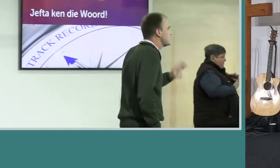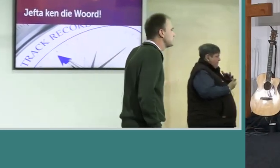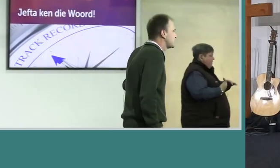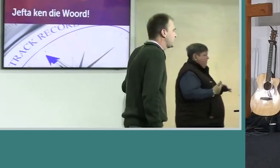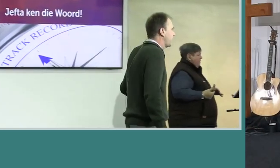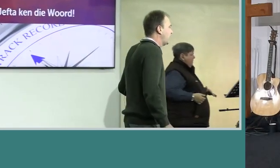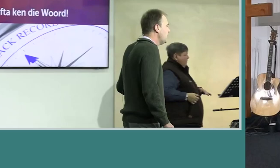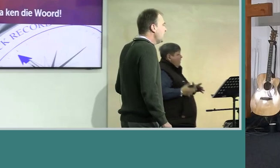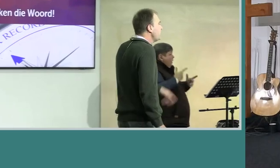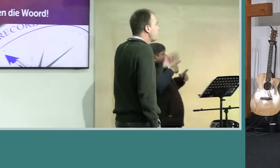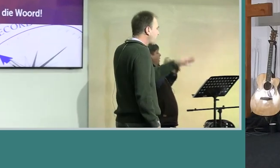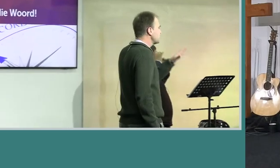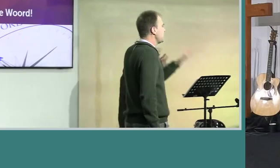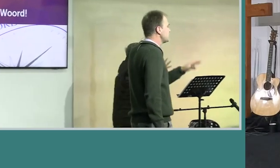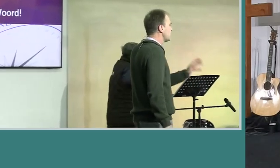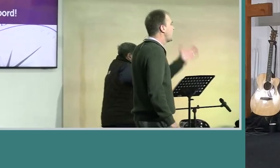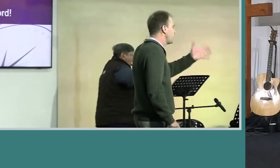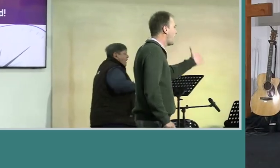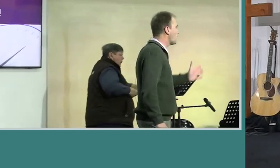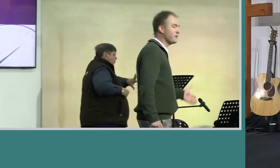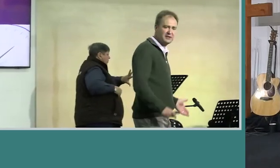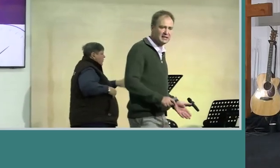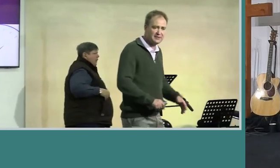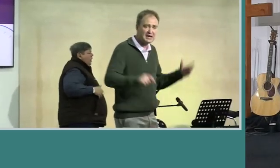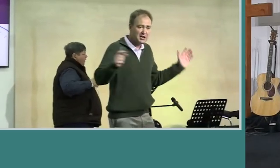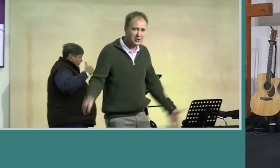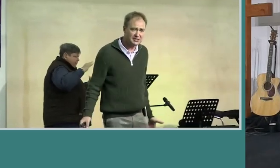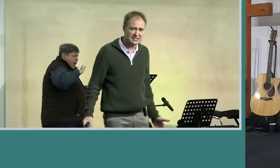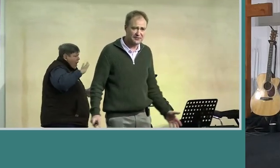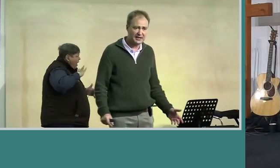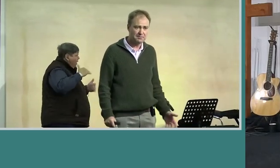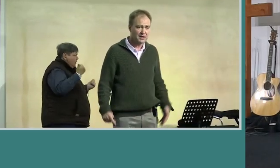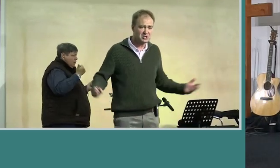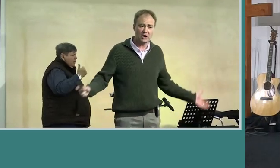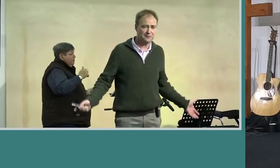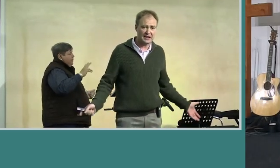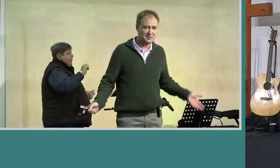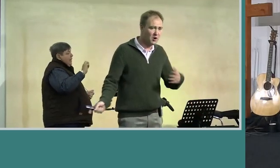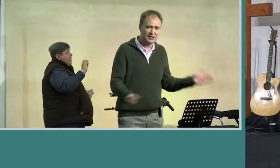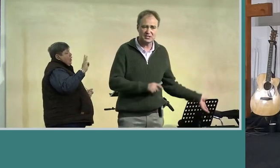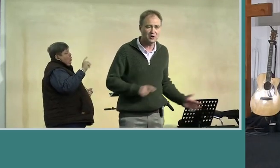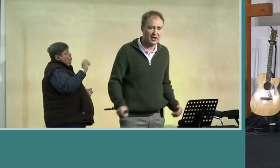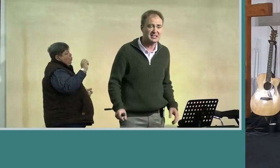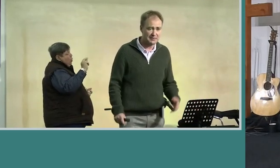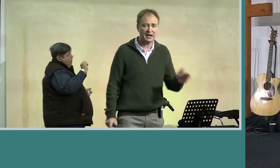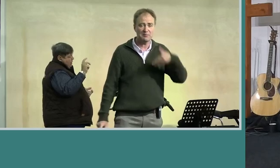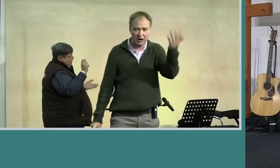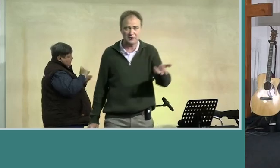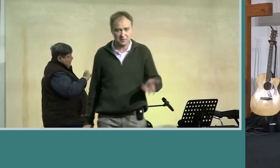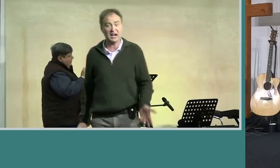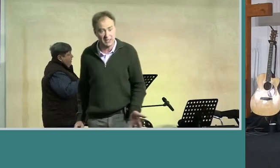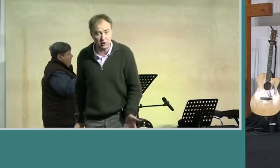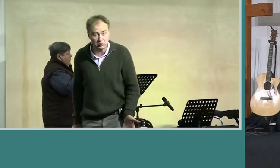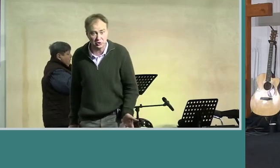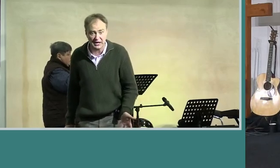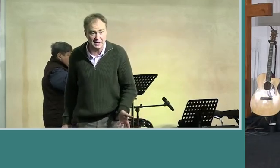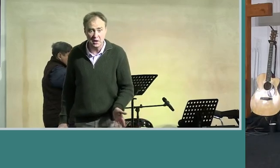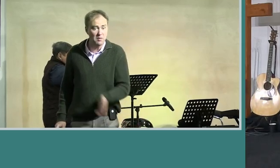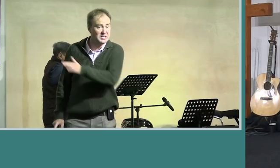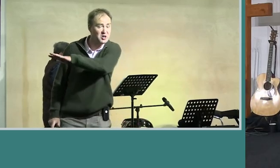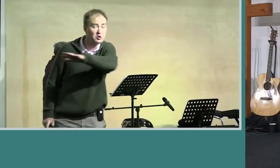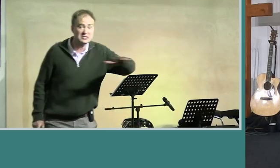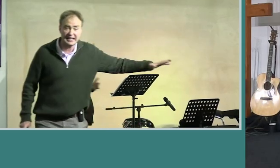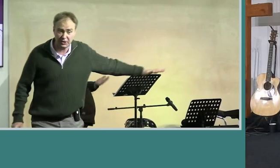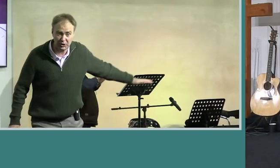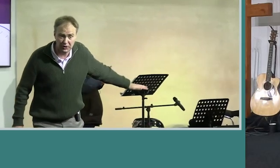wereldse inzicht geef nou die wereldse inzicht kan jou help want weet jy wat Newtonse wet staan vast maak jy sak hoe as jy bij een gebouw afspring gaan jy grond toe gaan